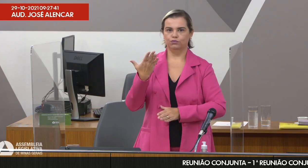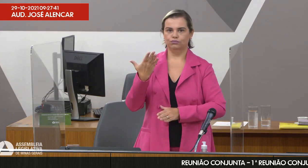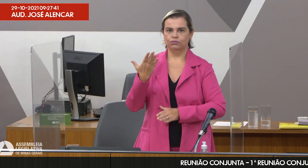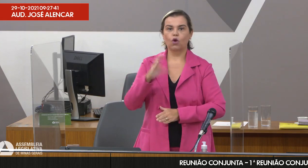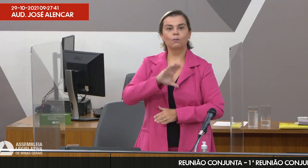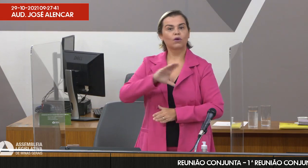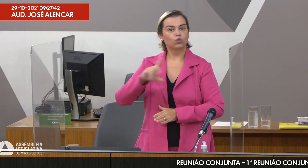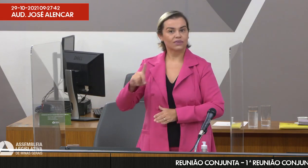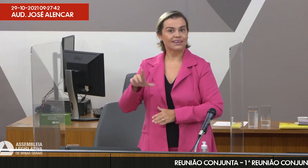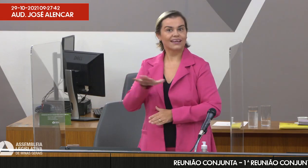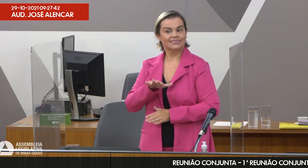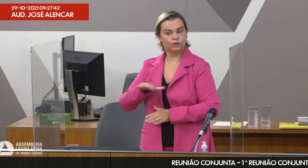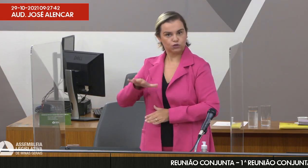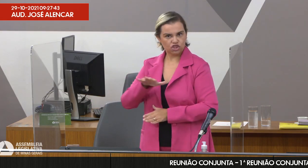pouca visibilidade.